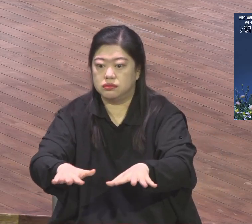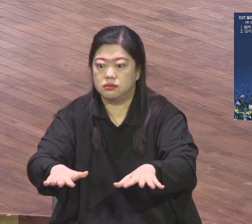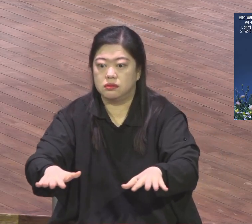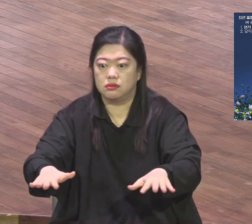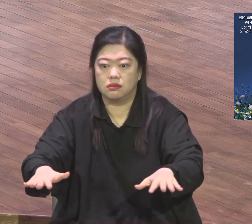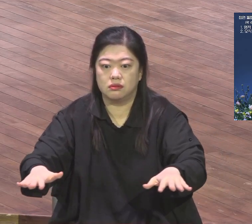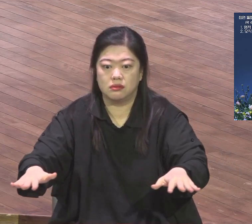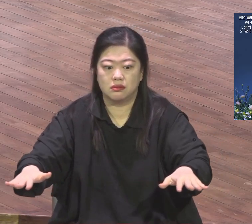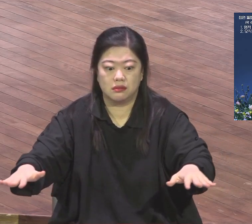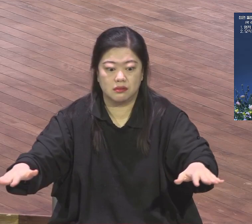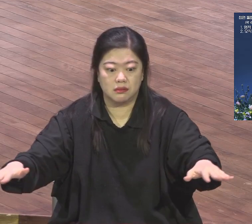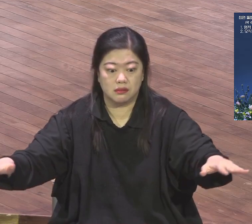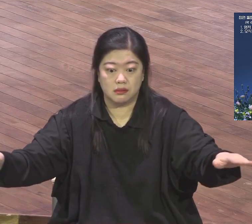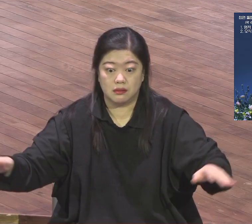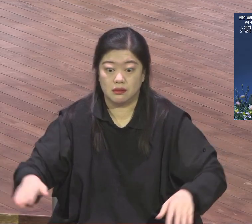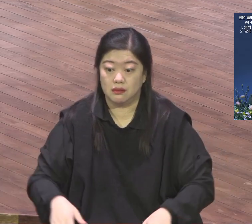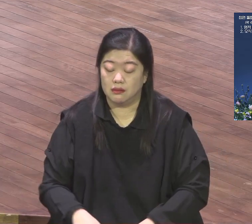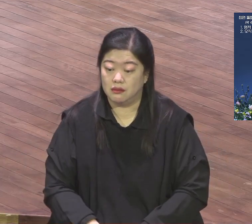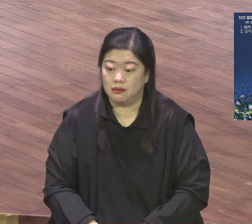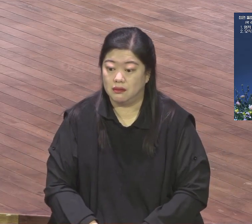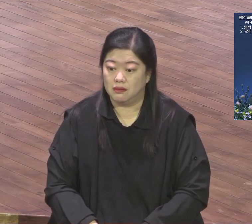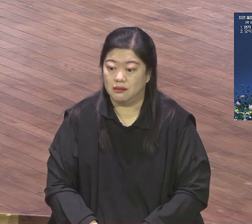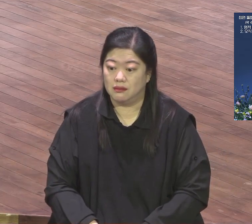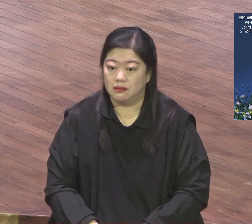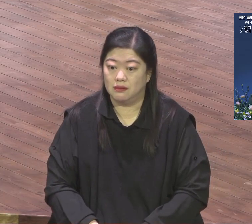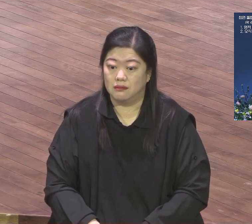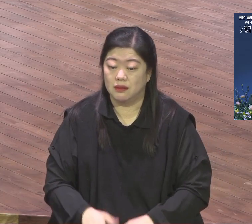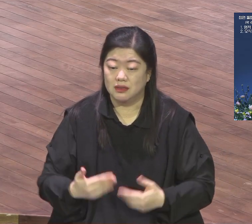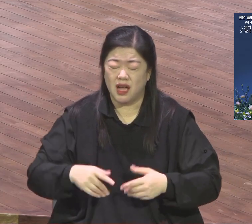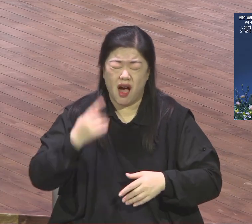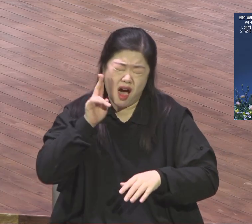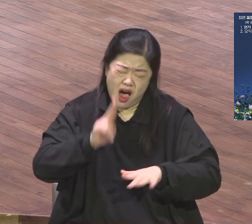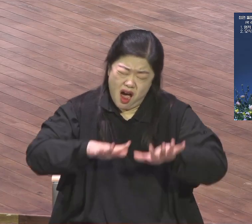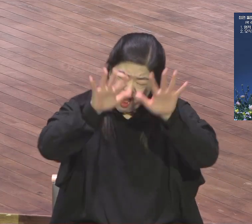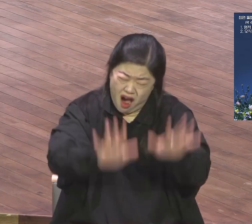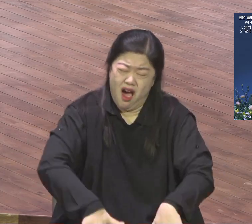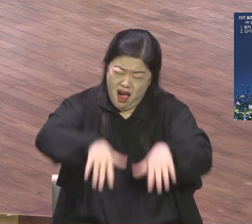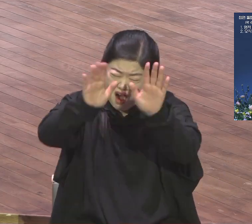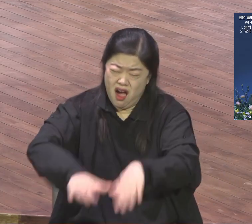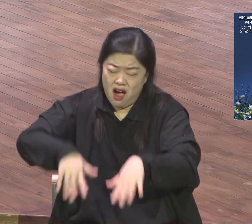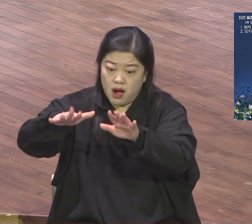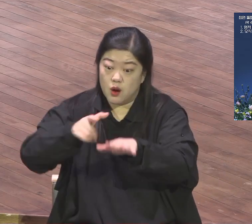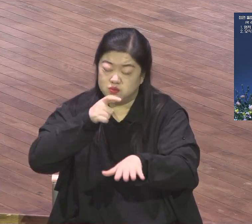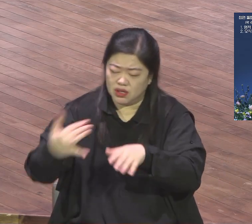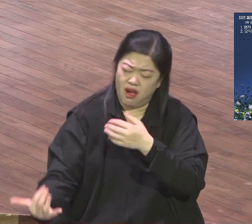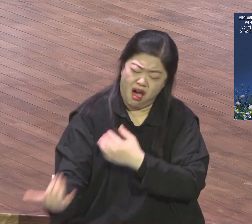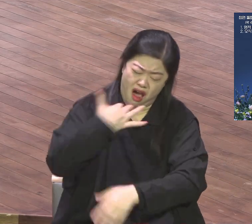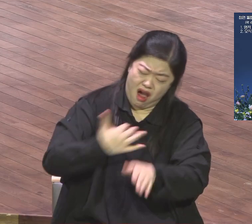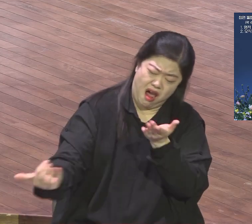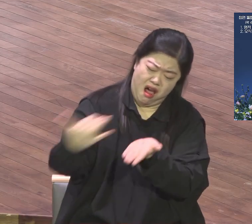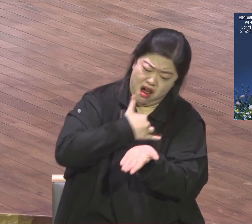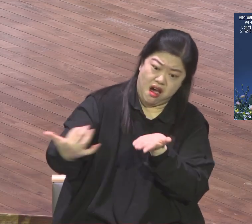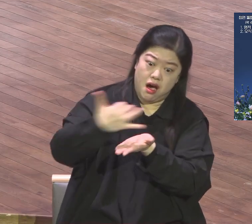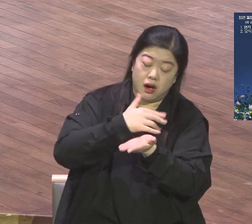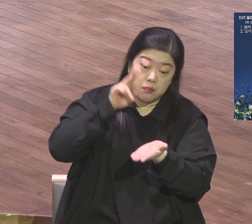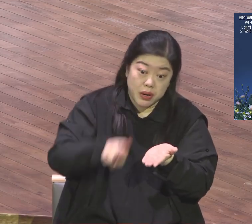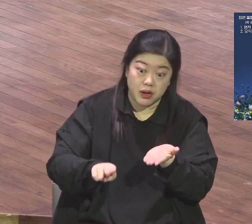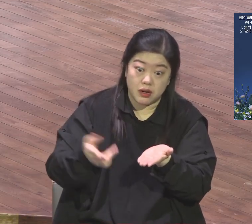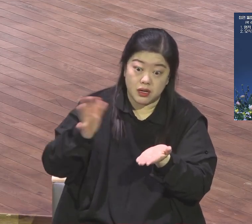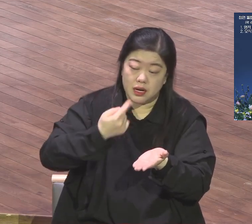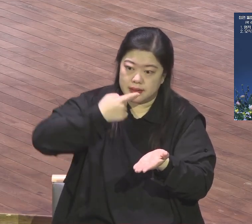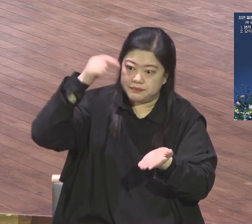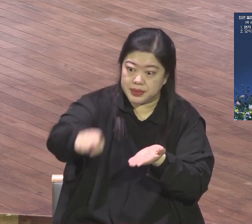즉시 언제 그러냐는 듯이 잔잔해져 버렸습니다. 메가톤급 광풍이 메가톤급